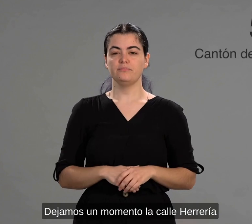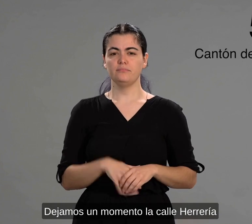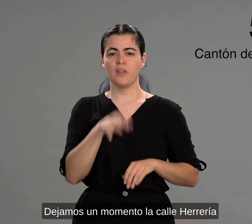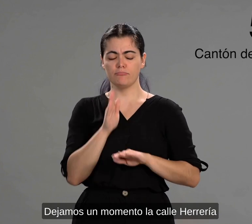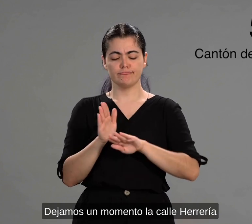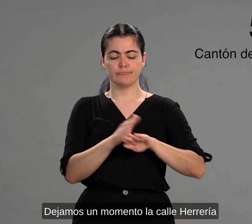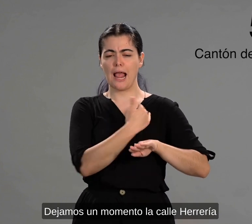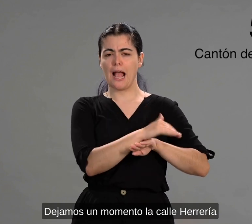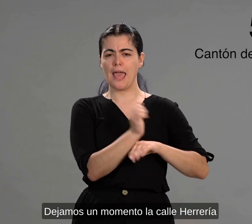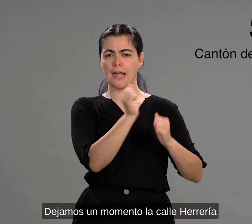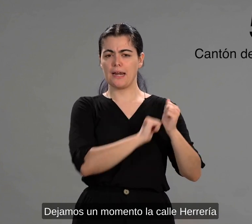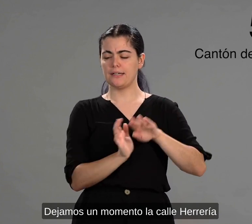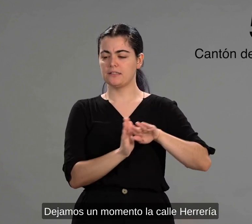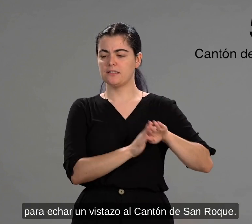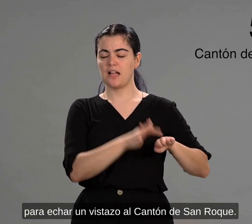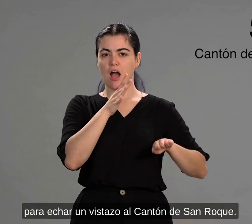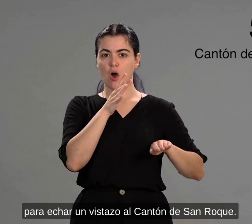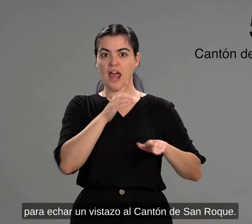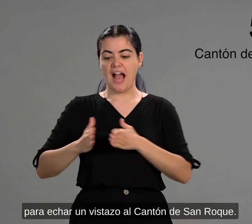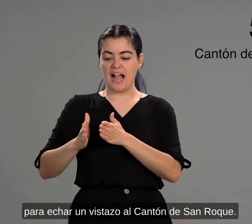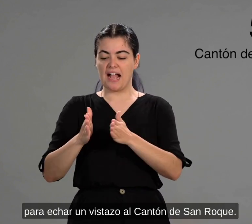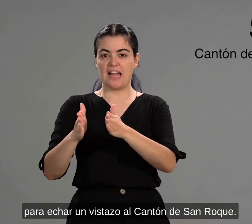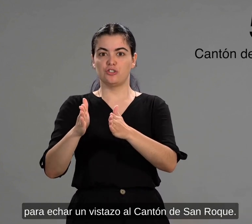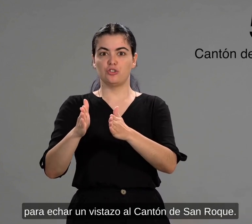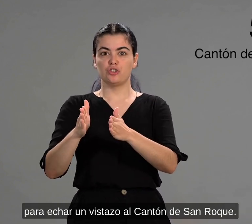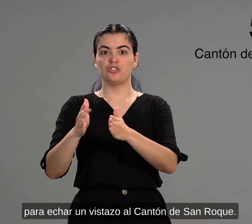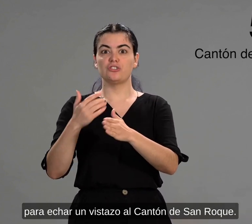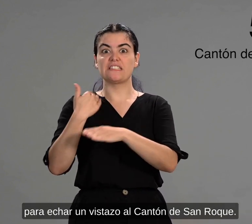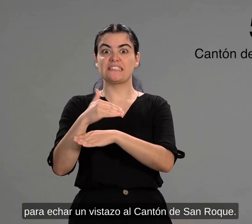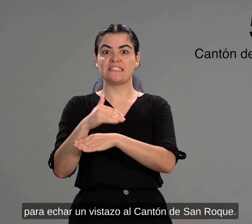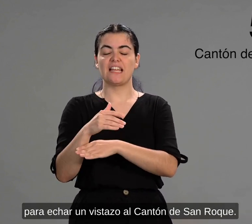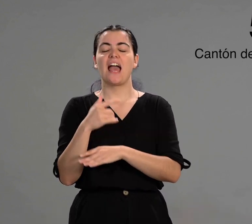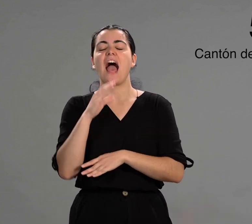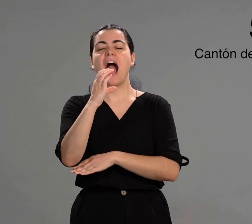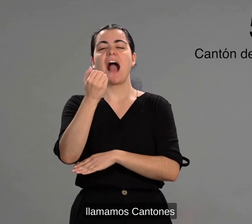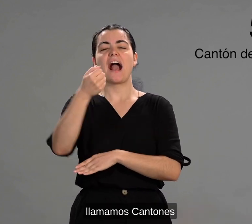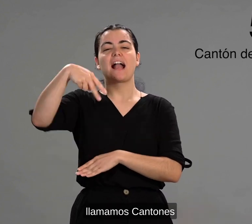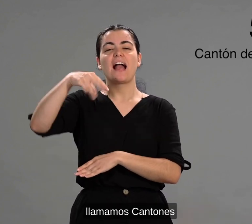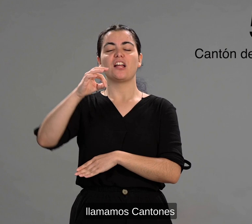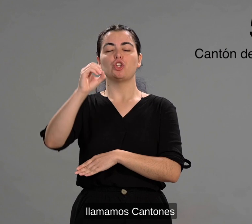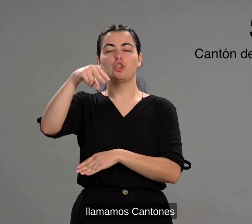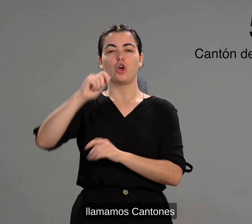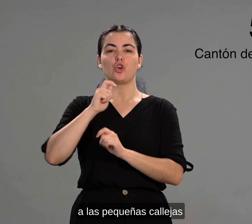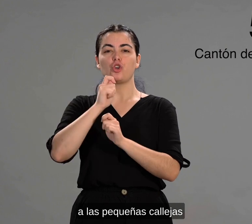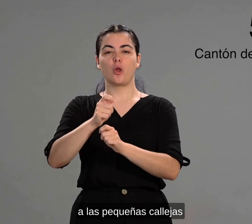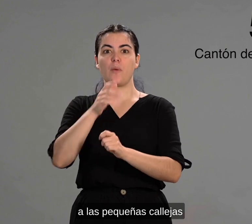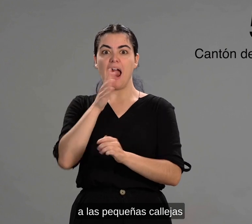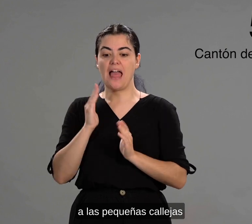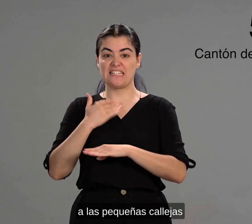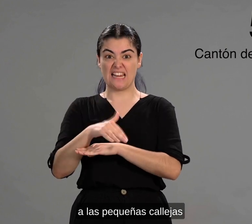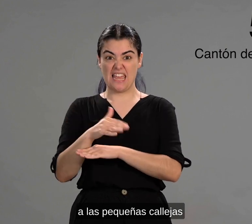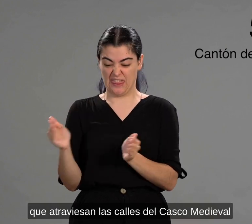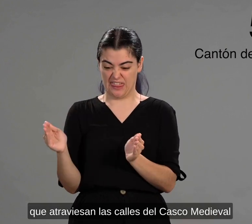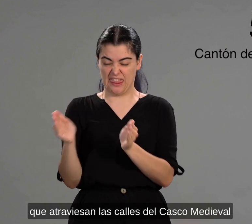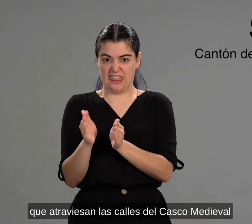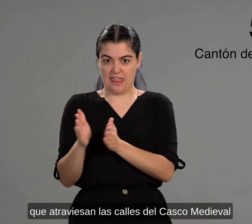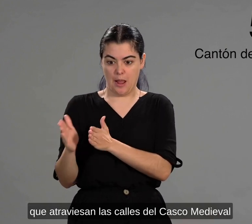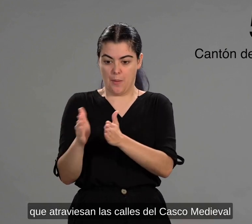Dejamos un momento la Calle Herrería para echar un vistazo al Cantón de San Roque. Llamamos cantones a las pequeñas callejas que atraviesan las